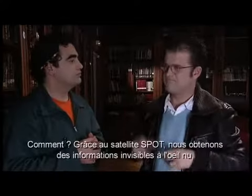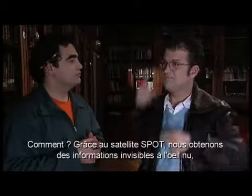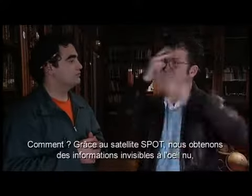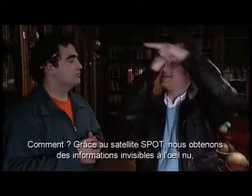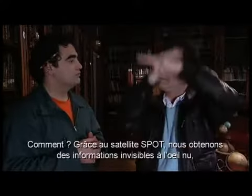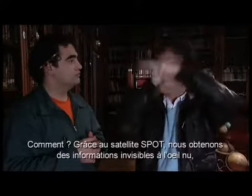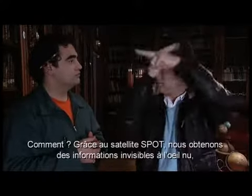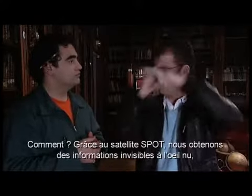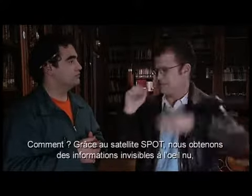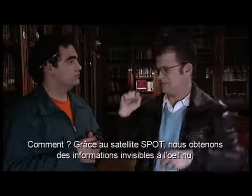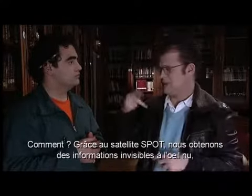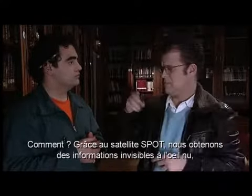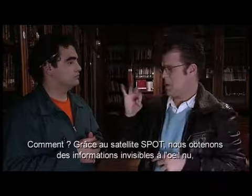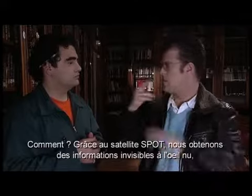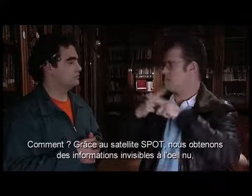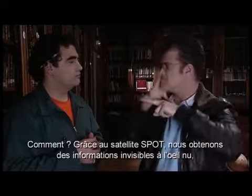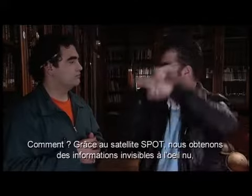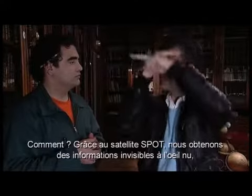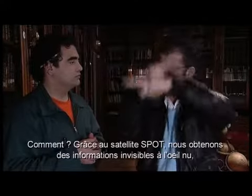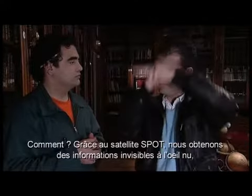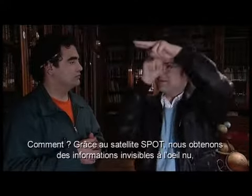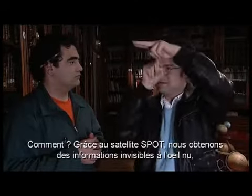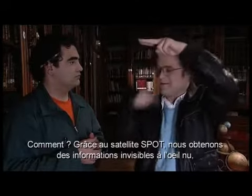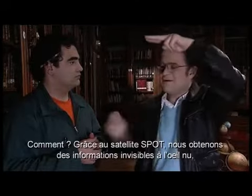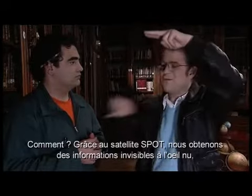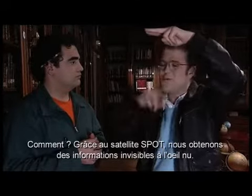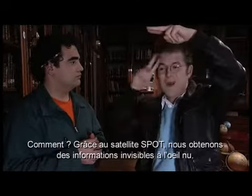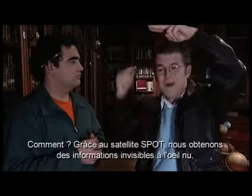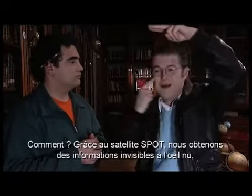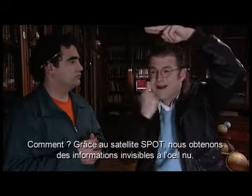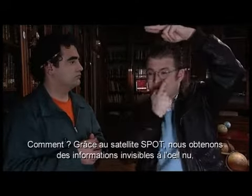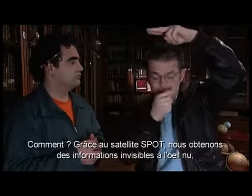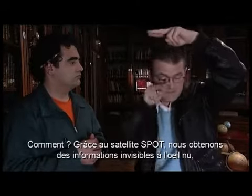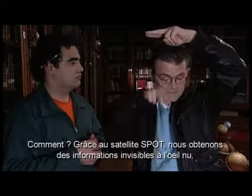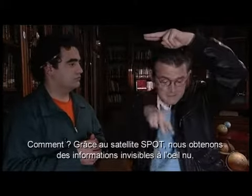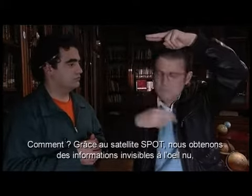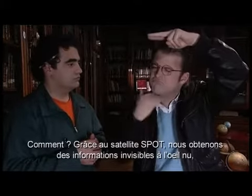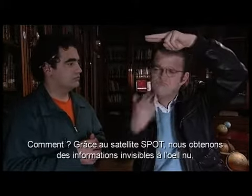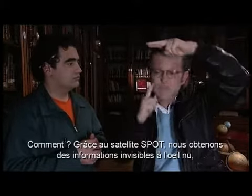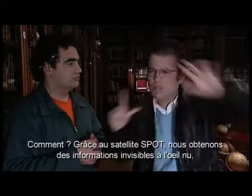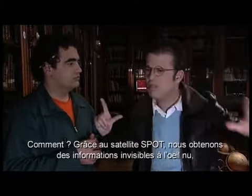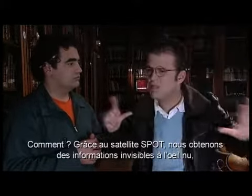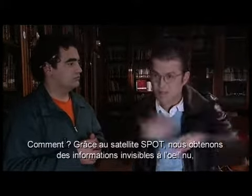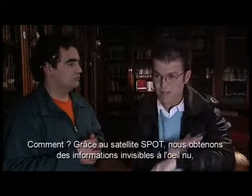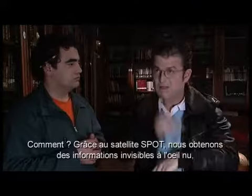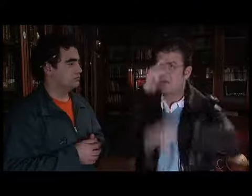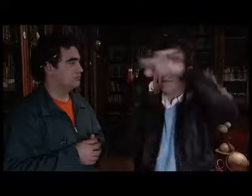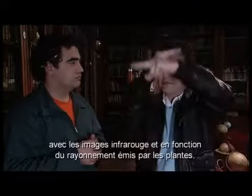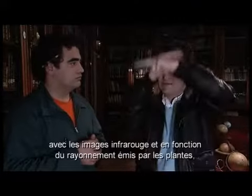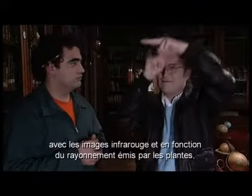Comment ? Grâce au satellite Spot, nous obtenons des informations invisibles à l'œil nu, avec les